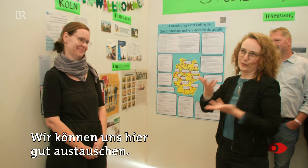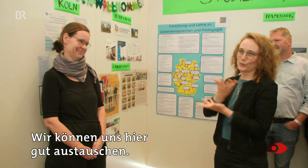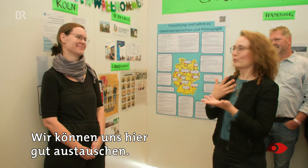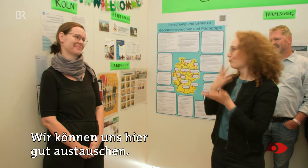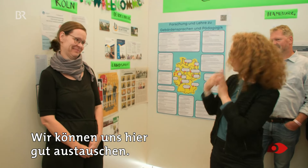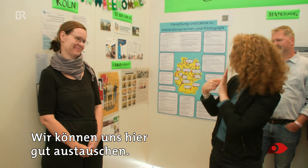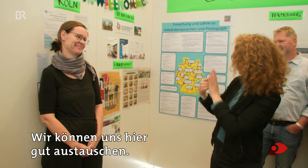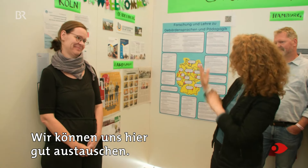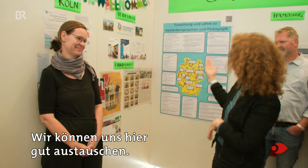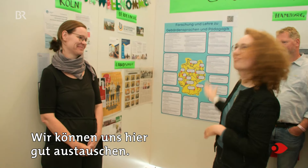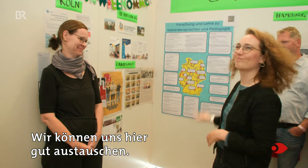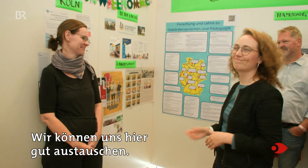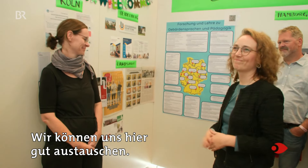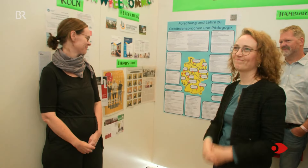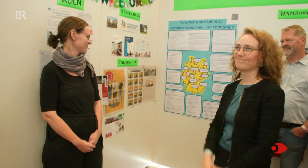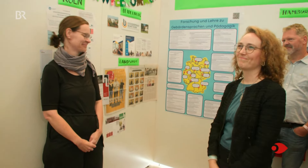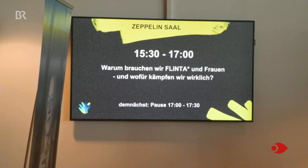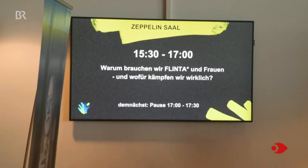gut austauschen.